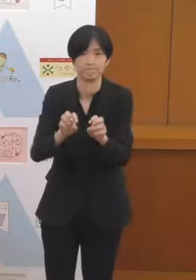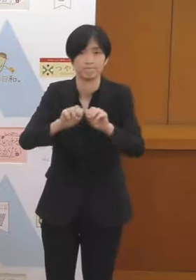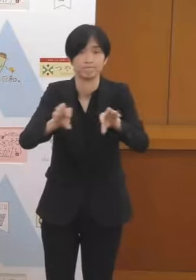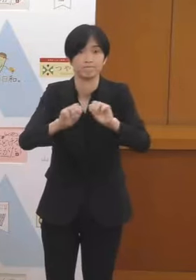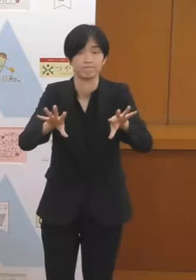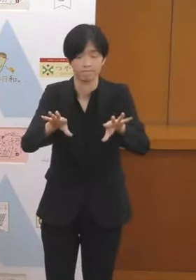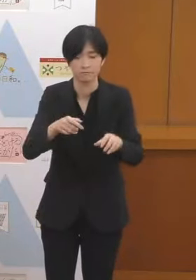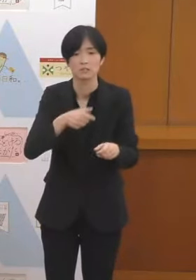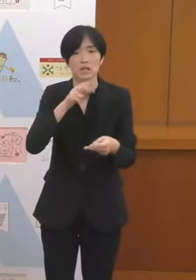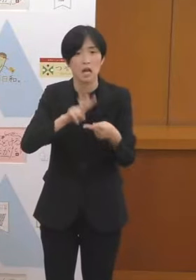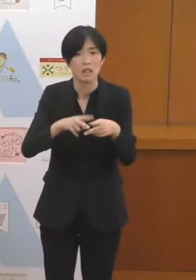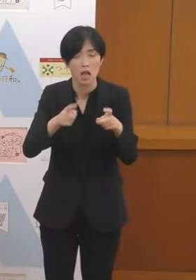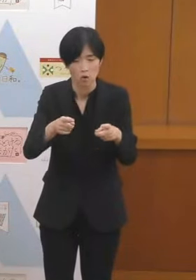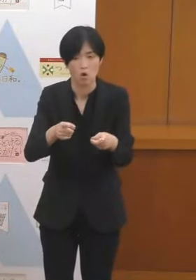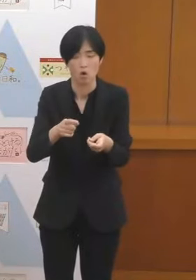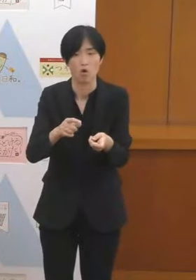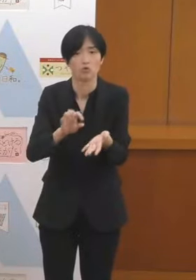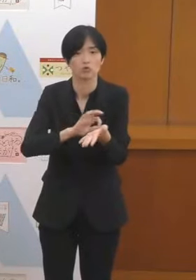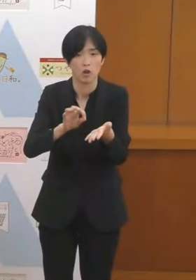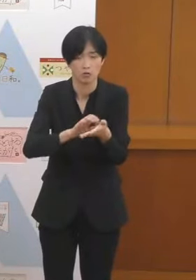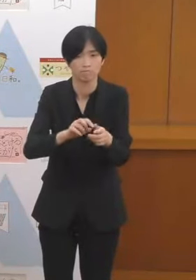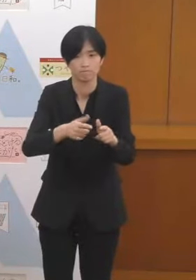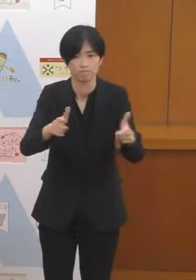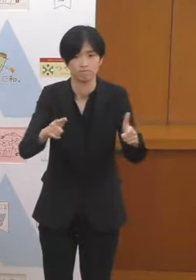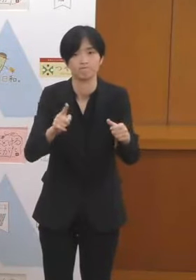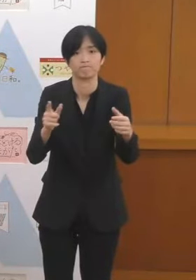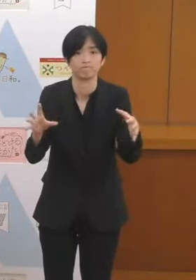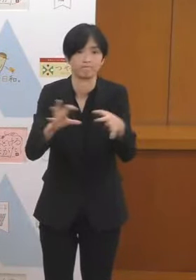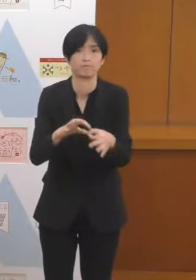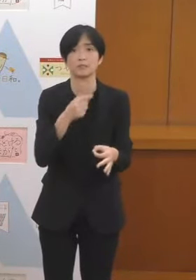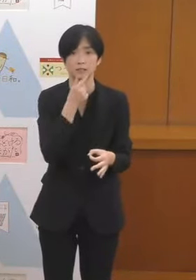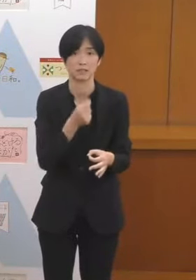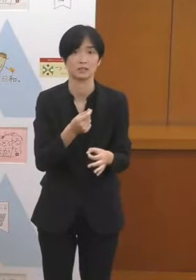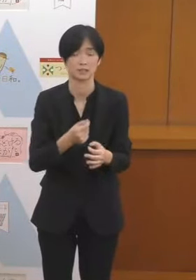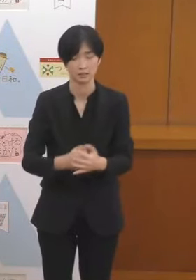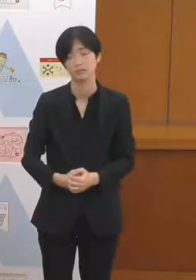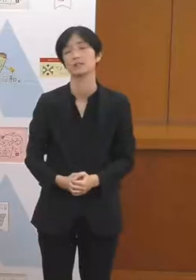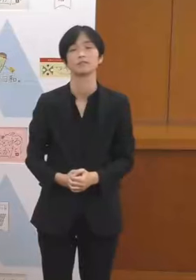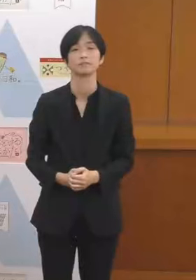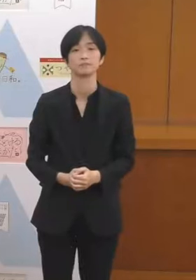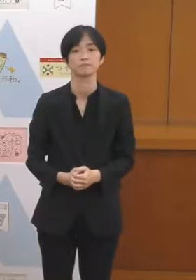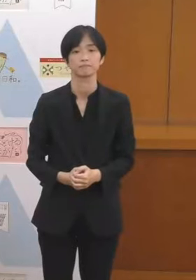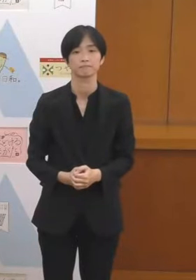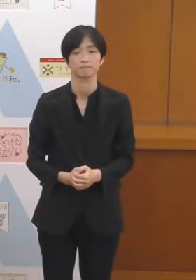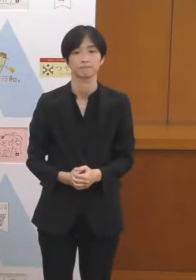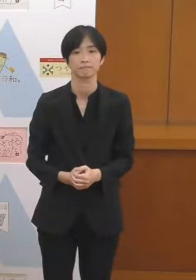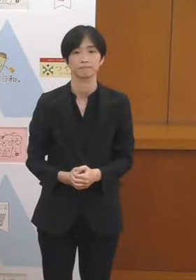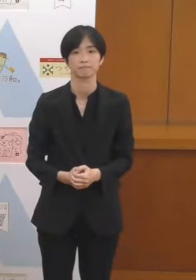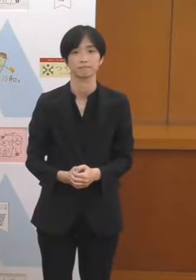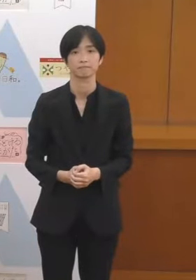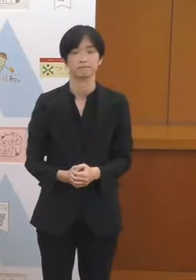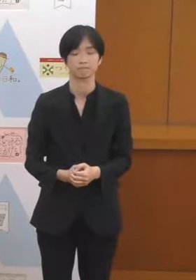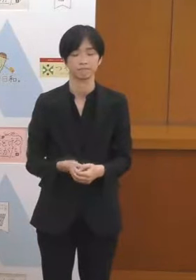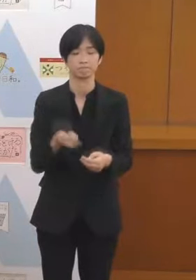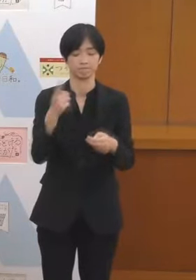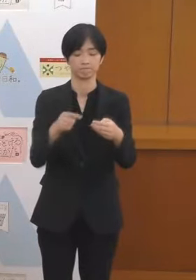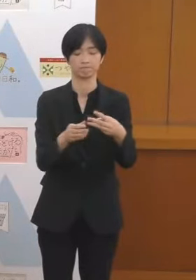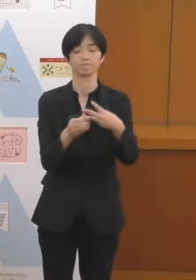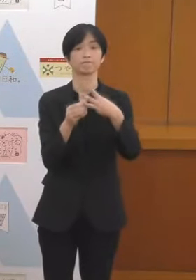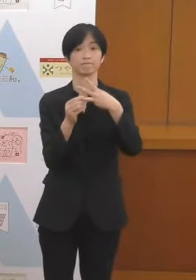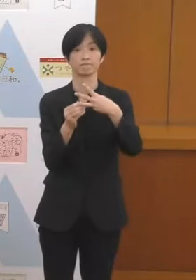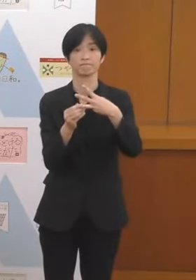し坂田の利用拡大につなげてまいりますえ3